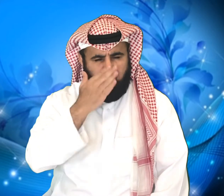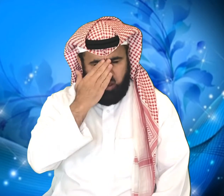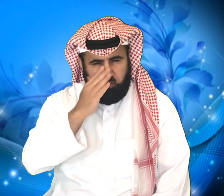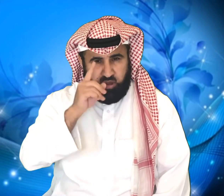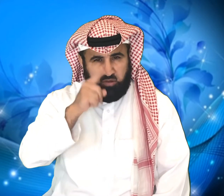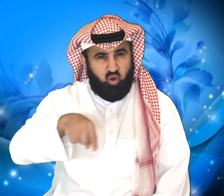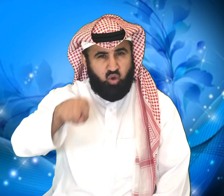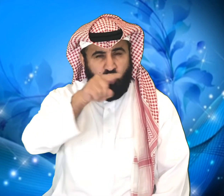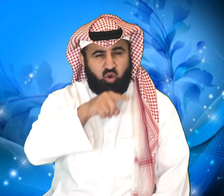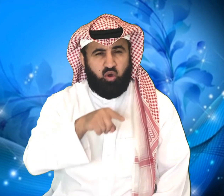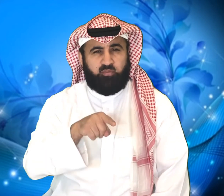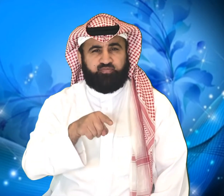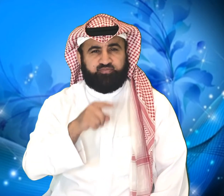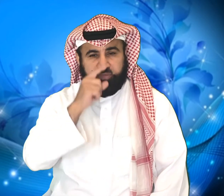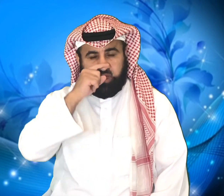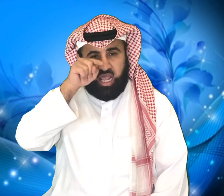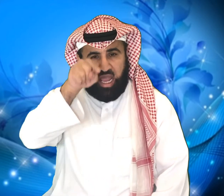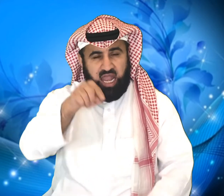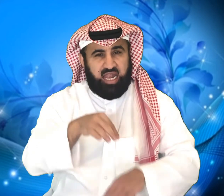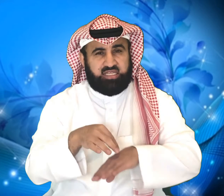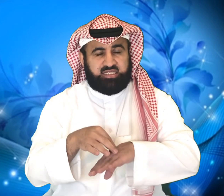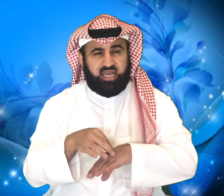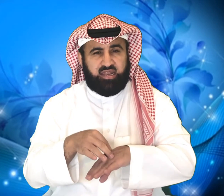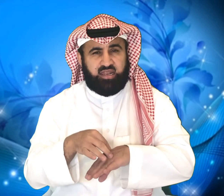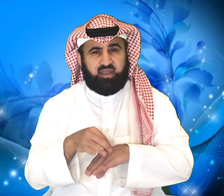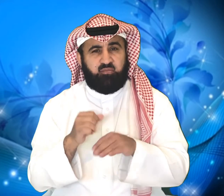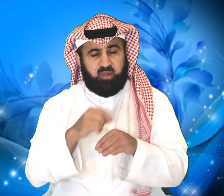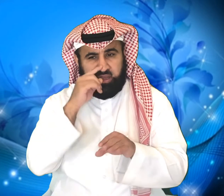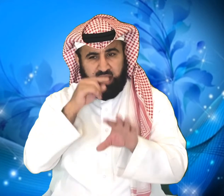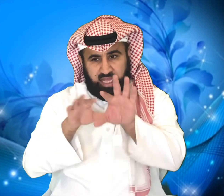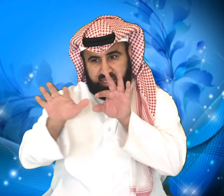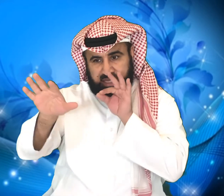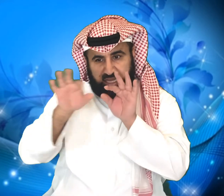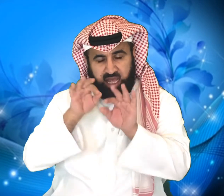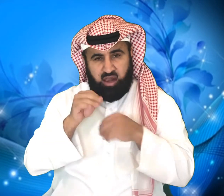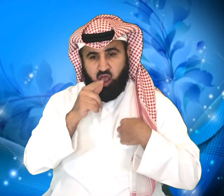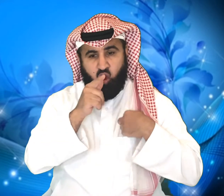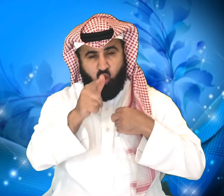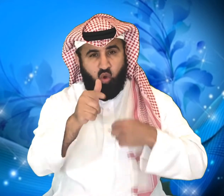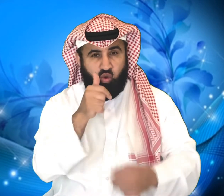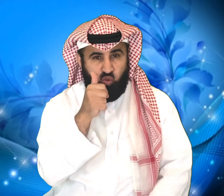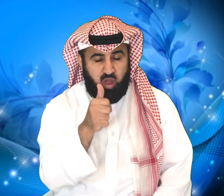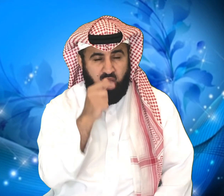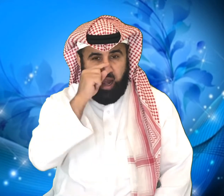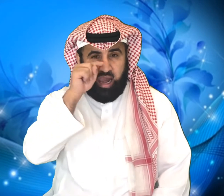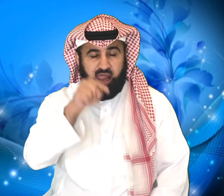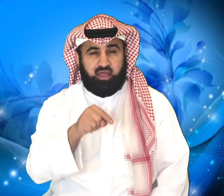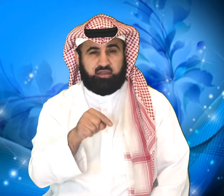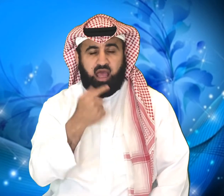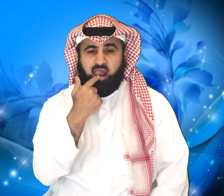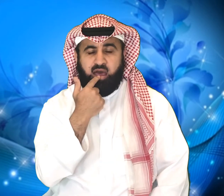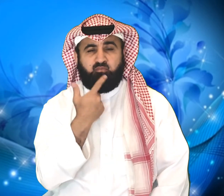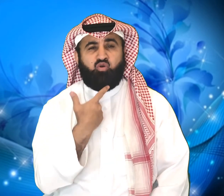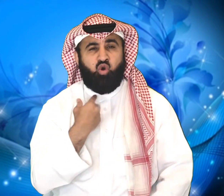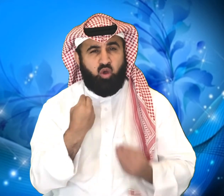عباد الله، وكما أنه مطلوب من الإنسان في منطقه أن يختار الطيب من القول وأن يقول التي هي